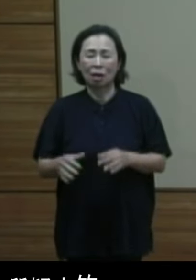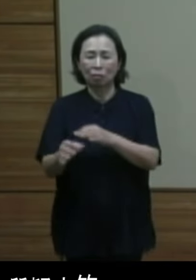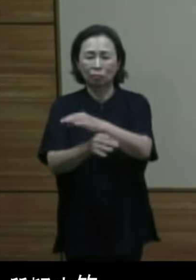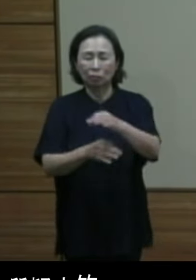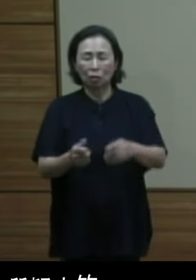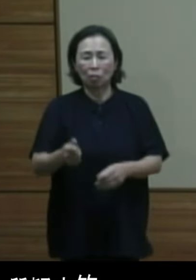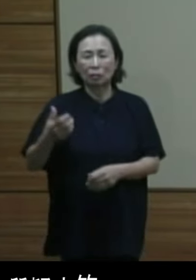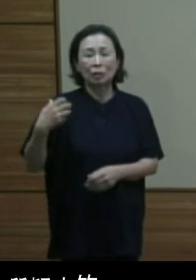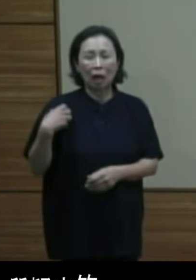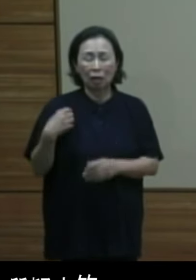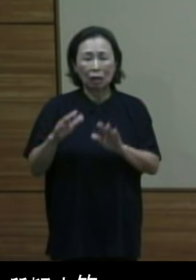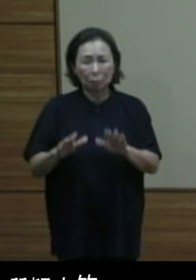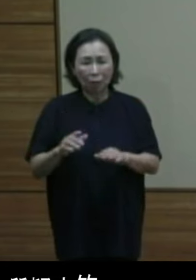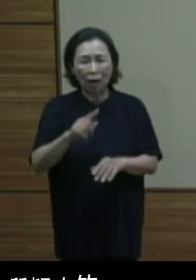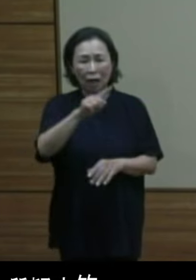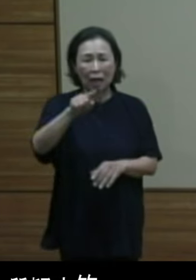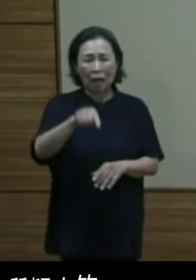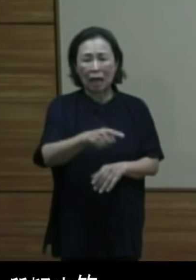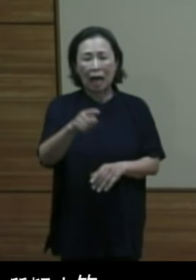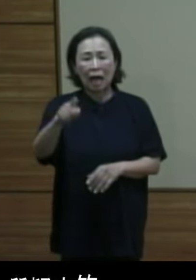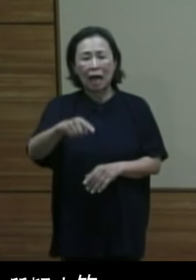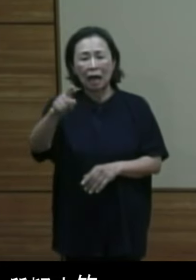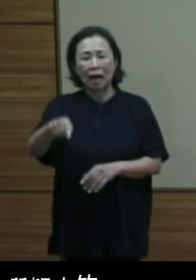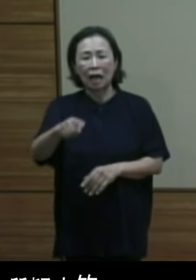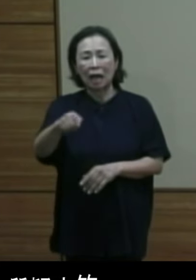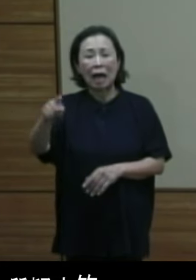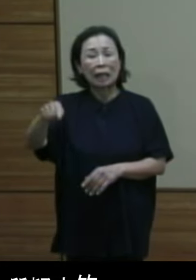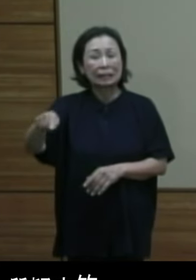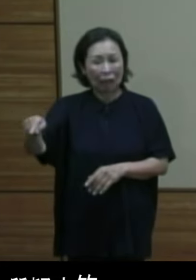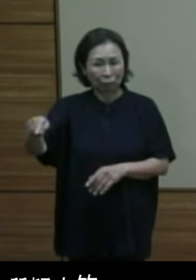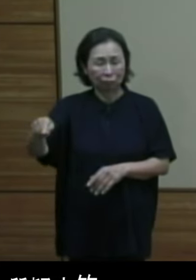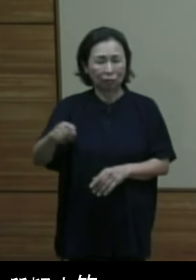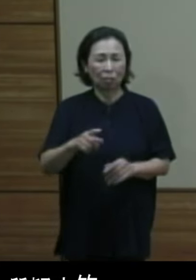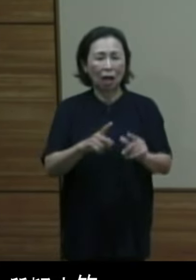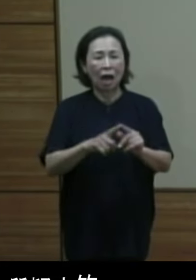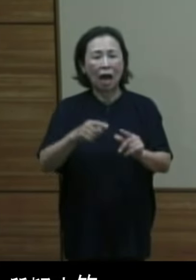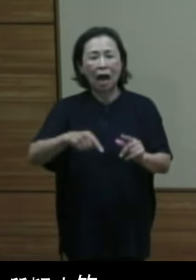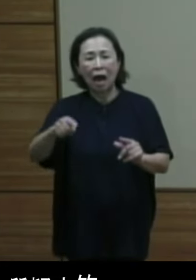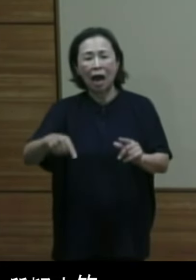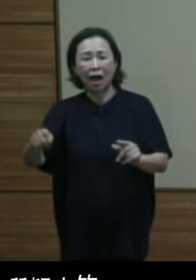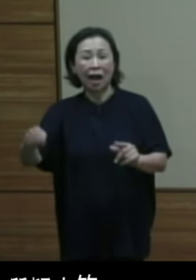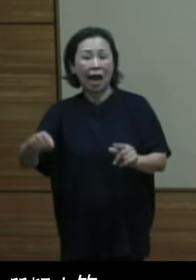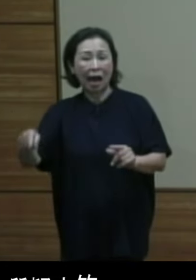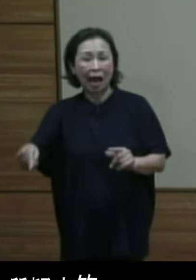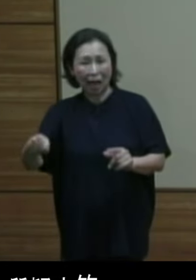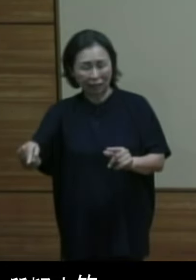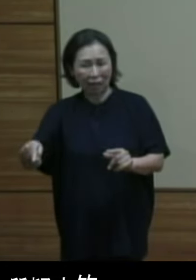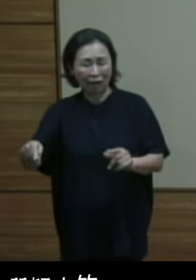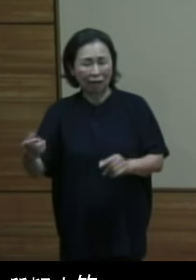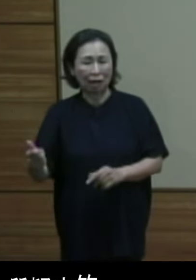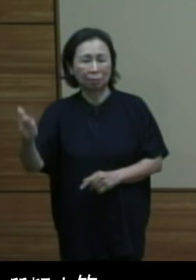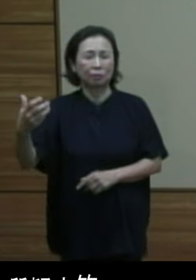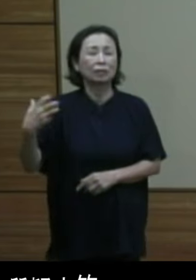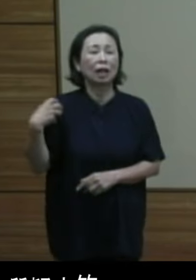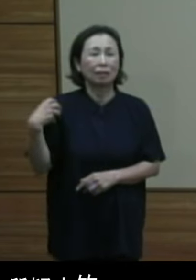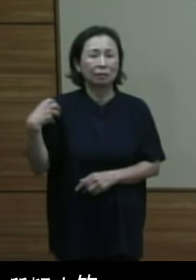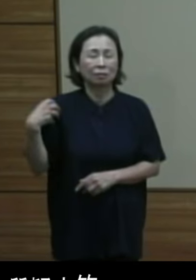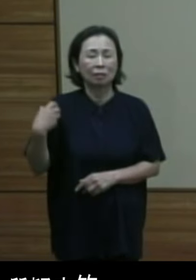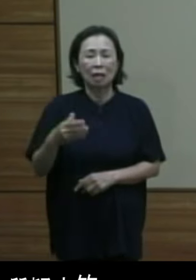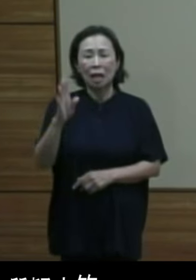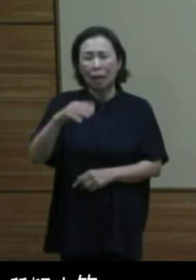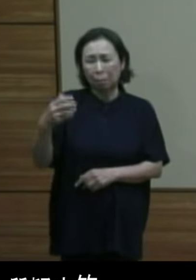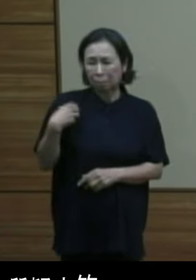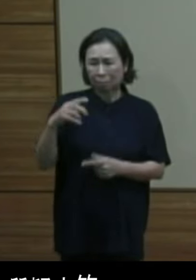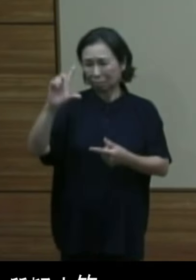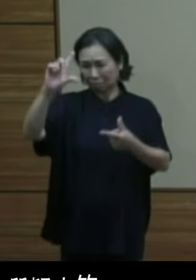ですと JAL さんとかアナさん、あるいは丸紅さんというそういうところが運行主体になっていくということで、県が運行主体になるわけではありません